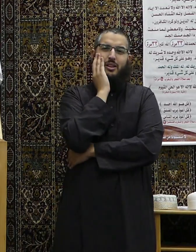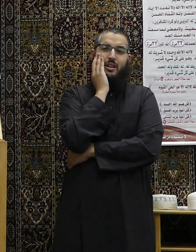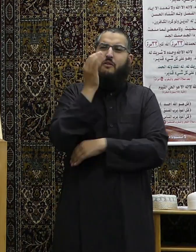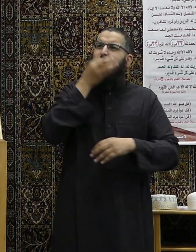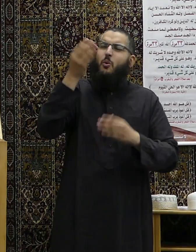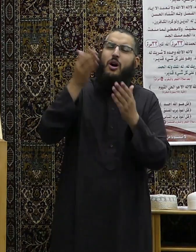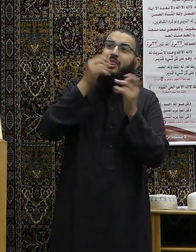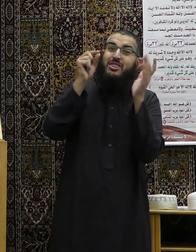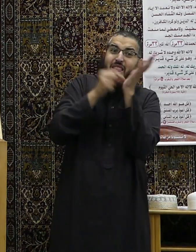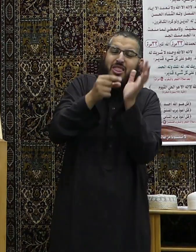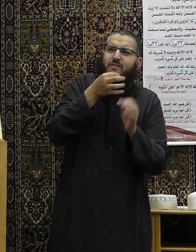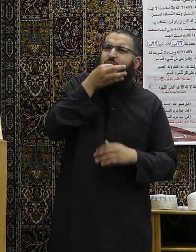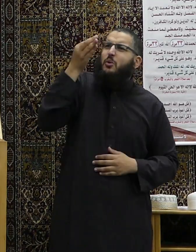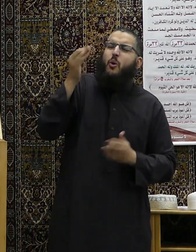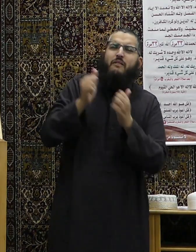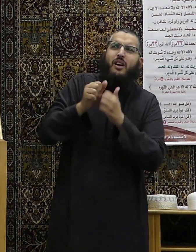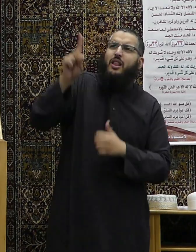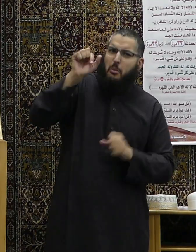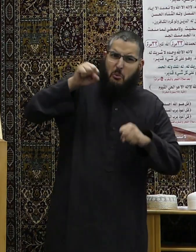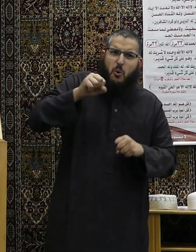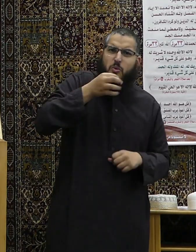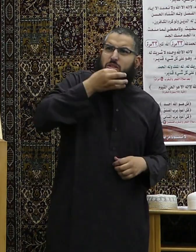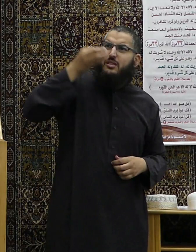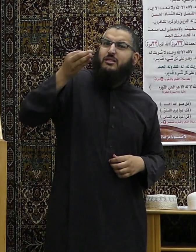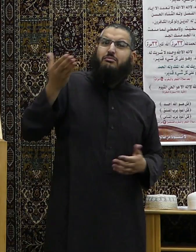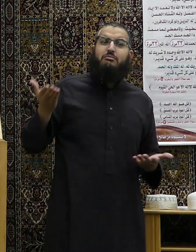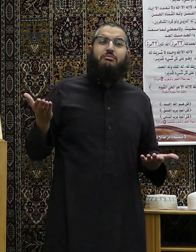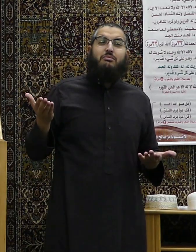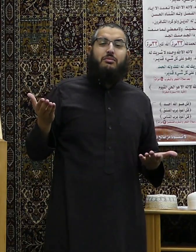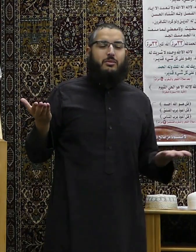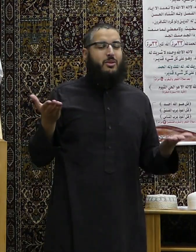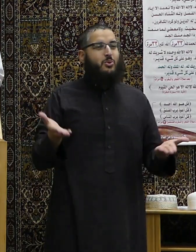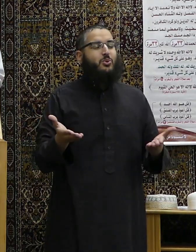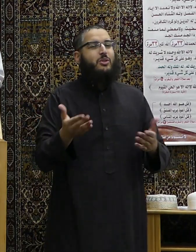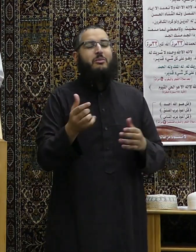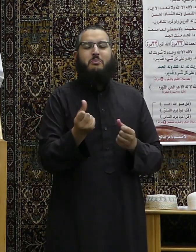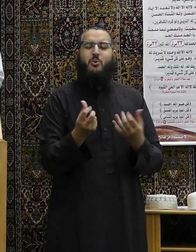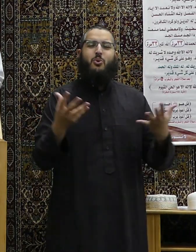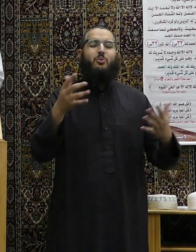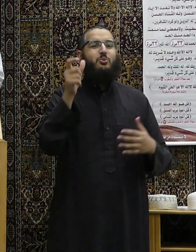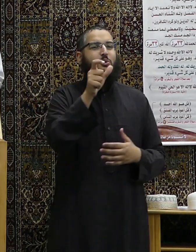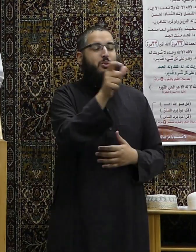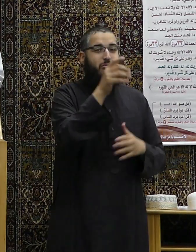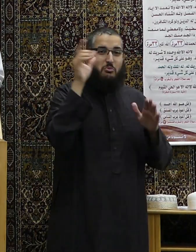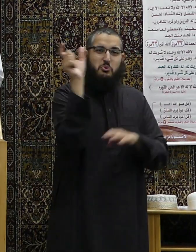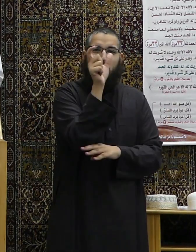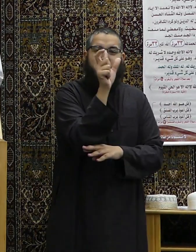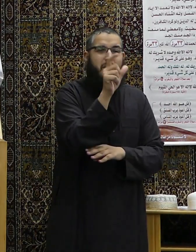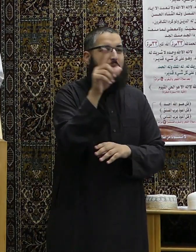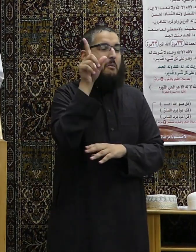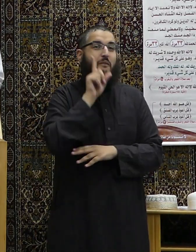jour-là? Donc malheureusement, on a beaucoup de musulmans et de musulmanes qui vont jeûner avec leur ventre,